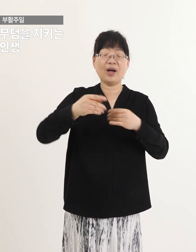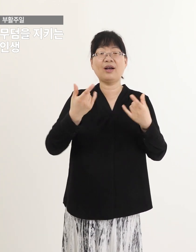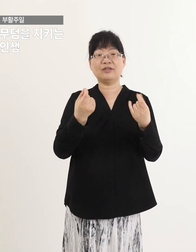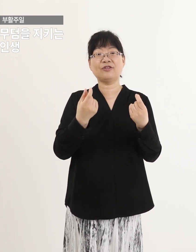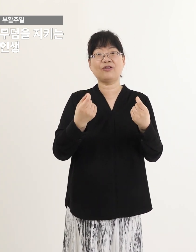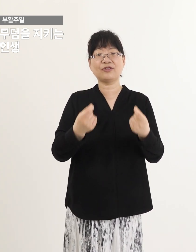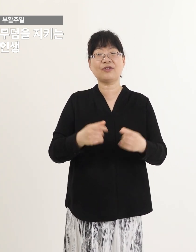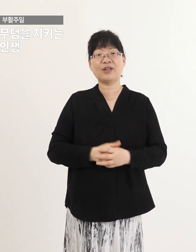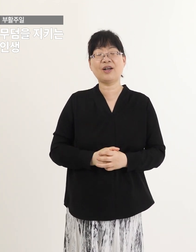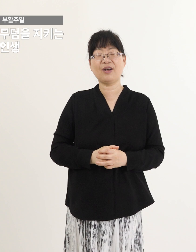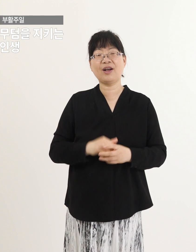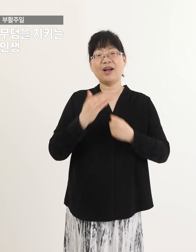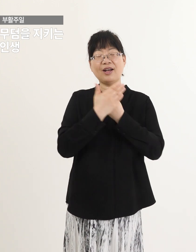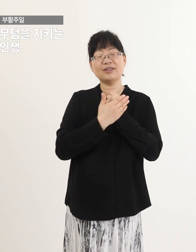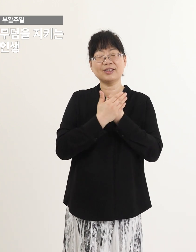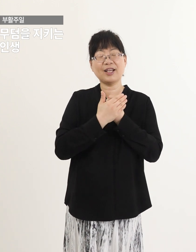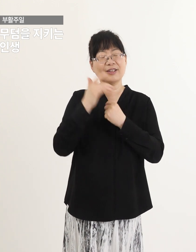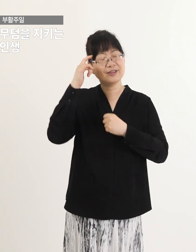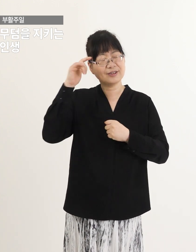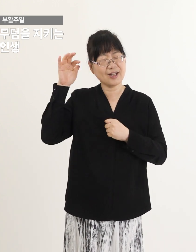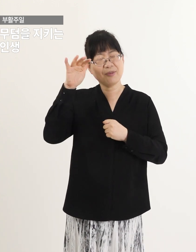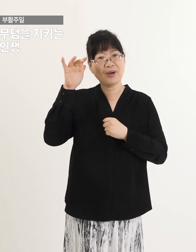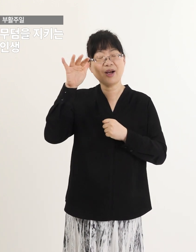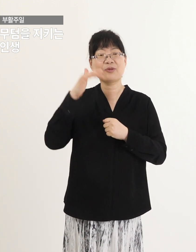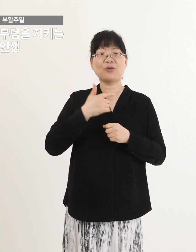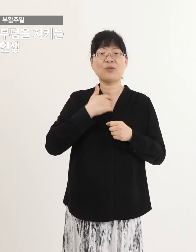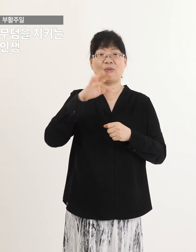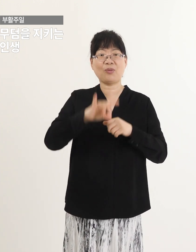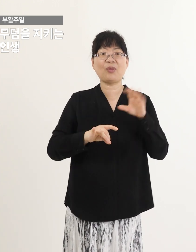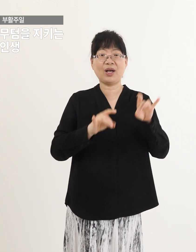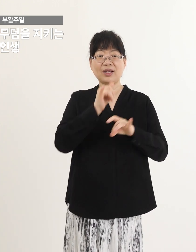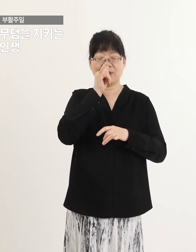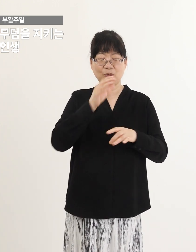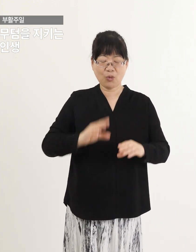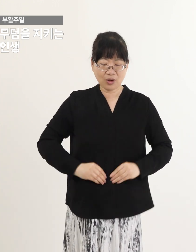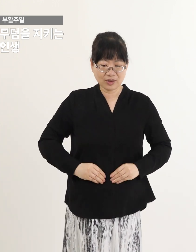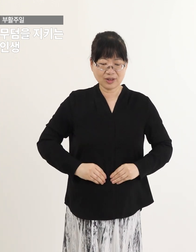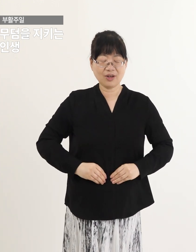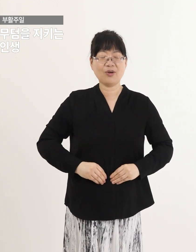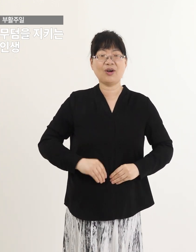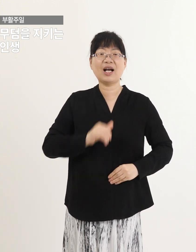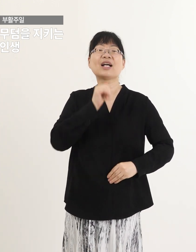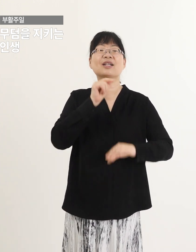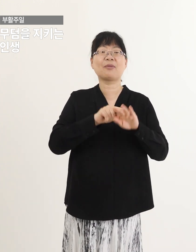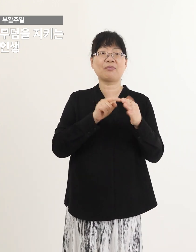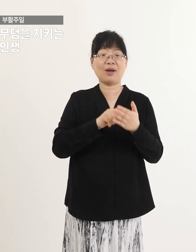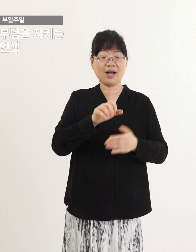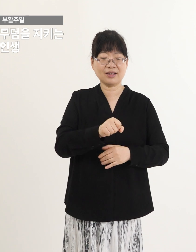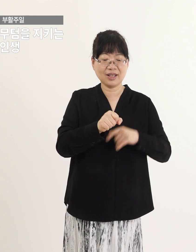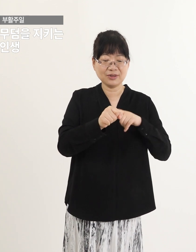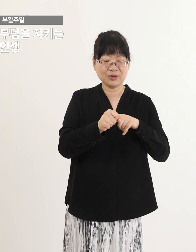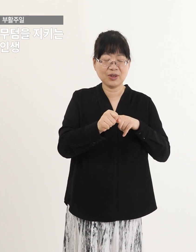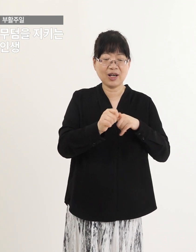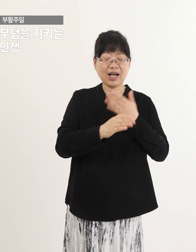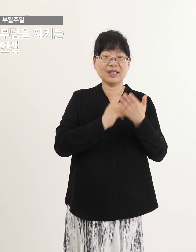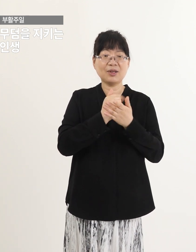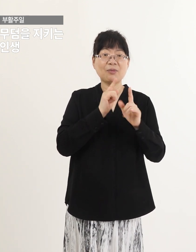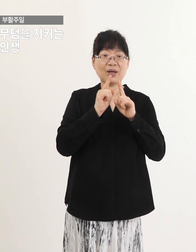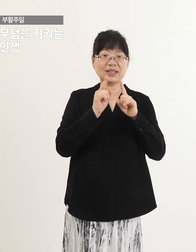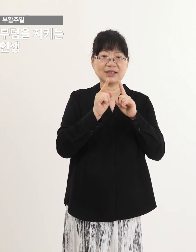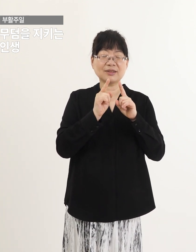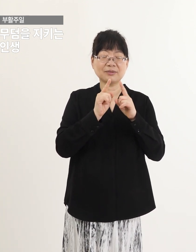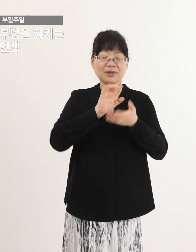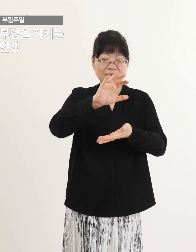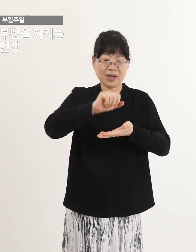그렇게 은혜를 사모하고 목이 마르고 허기가 지고 가난해져서 말씀을 받는 사람이